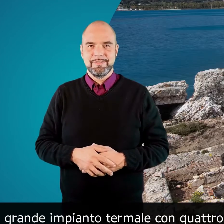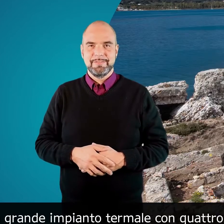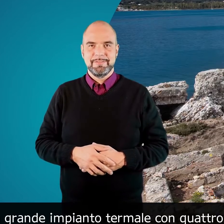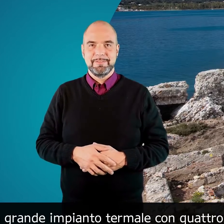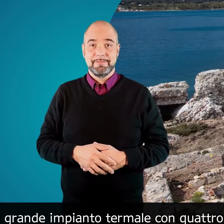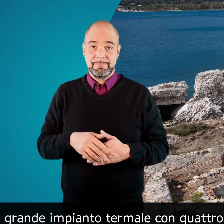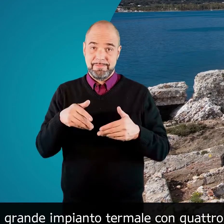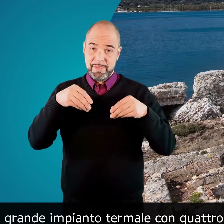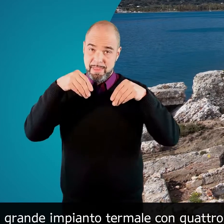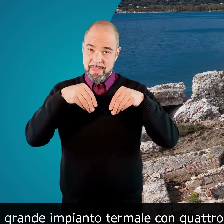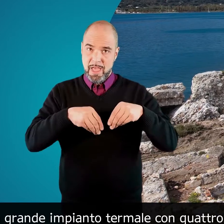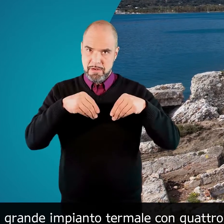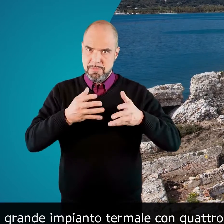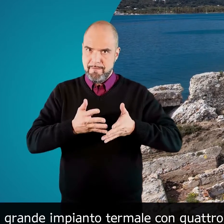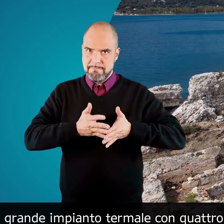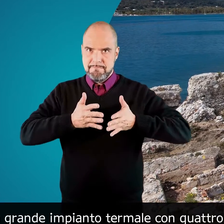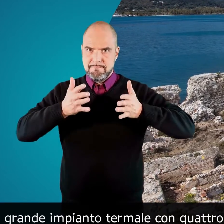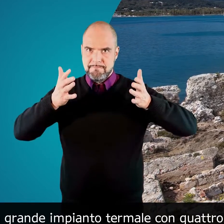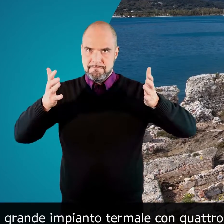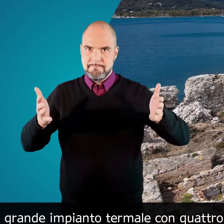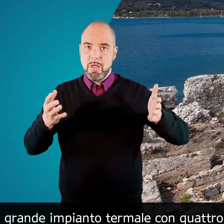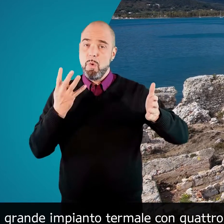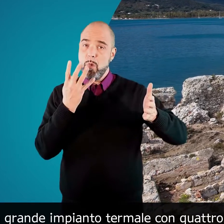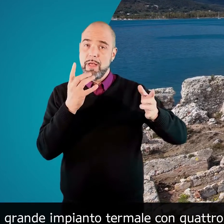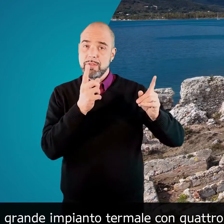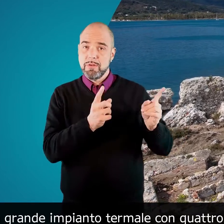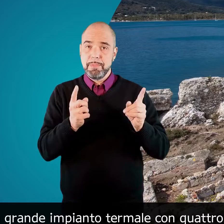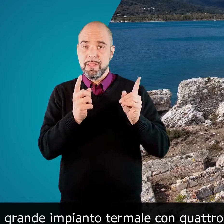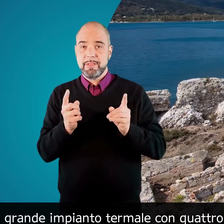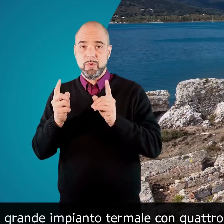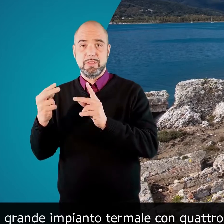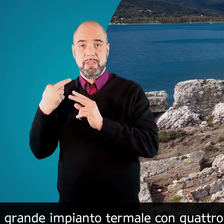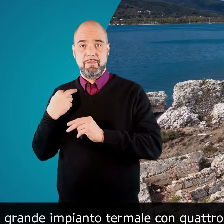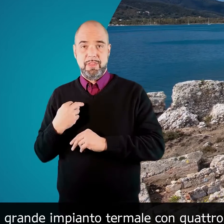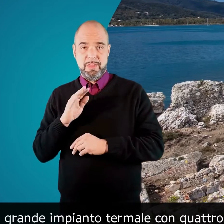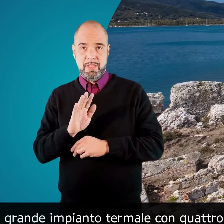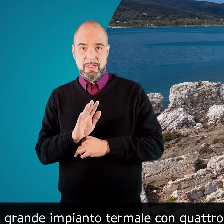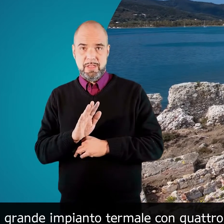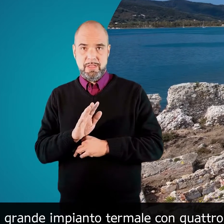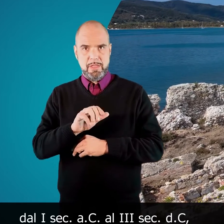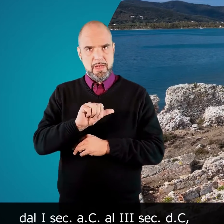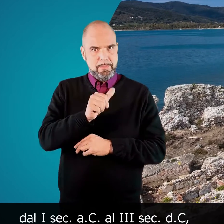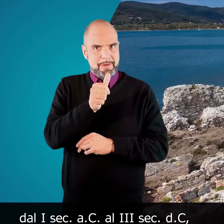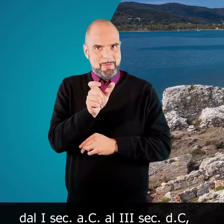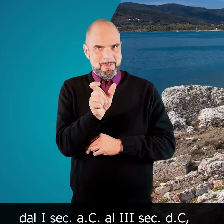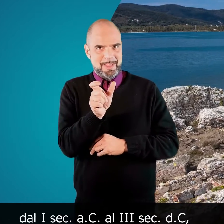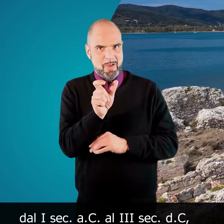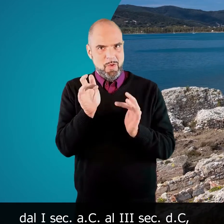Si tratta di un grande impianto termale con quattro fasi di vita Dal primo secolo a